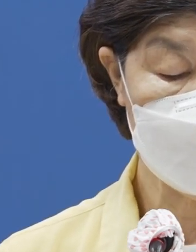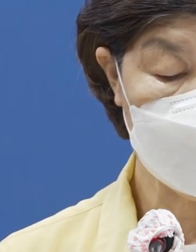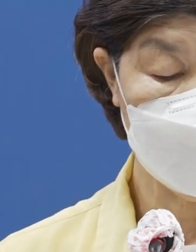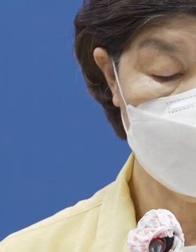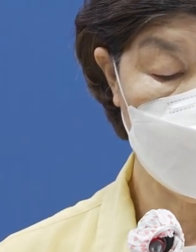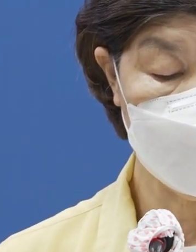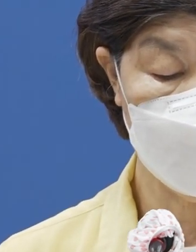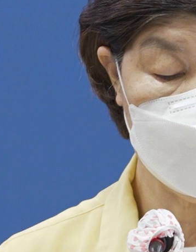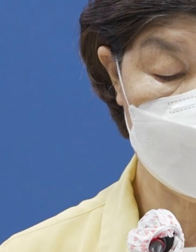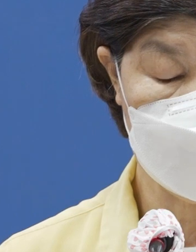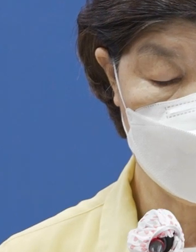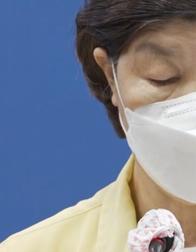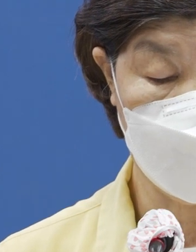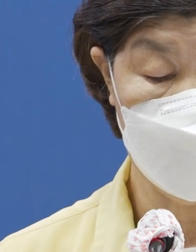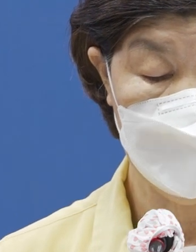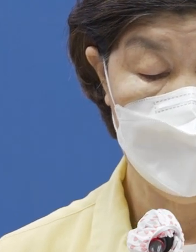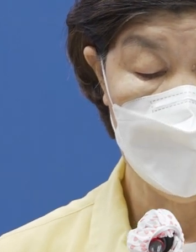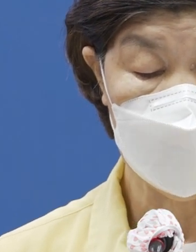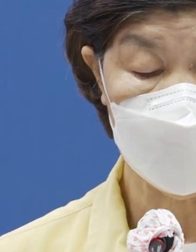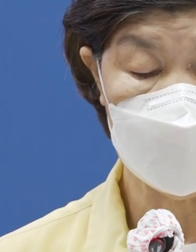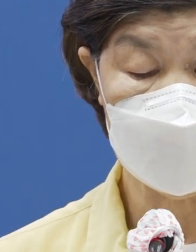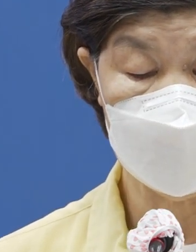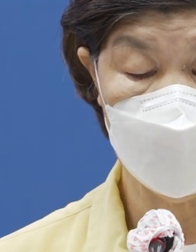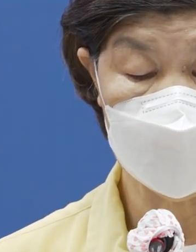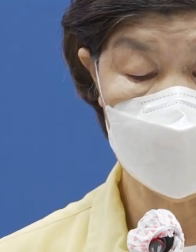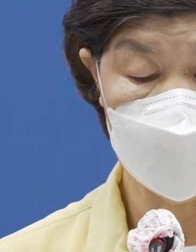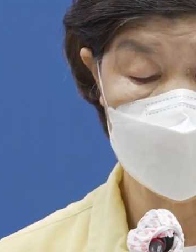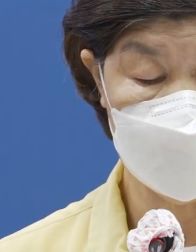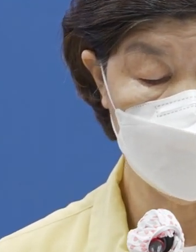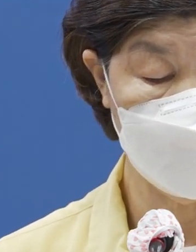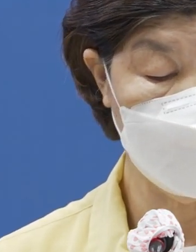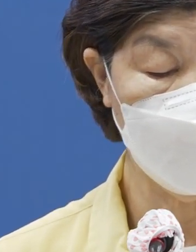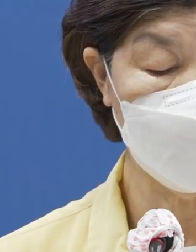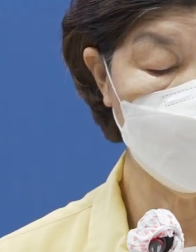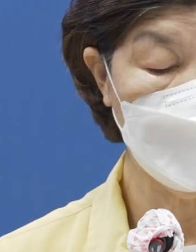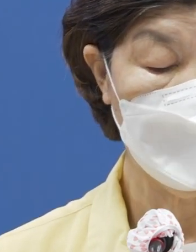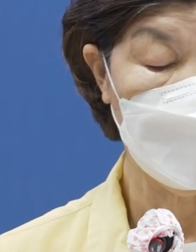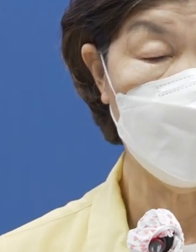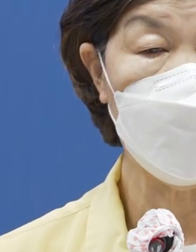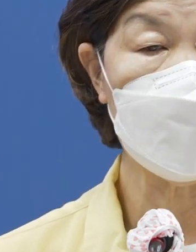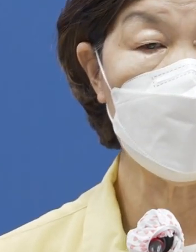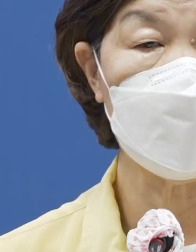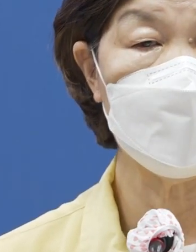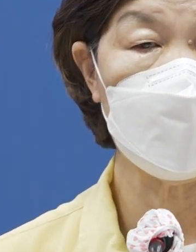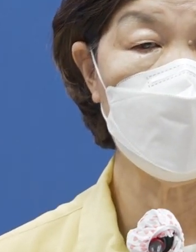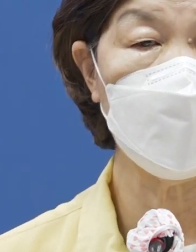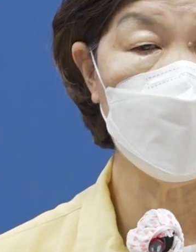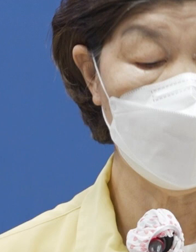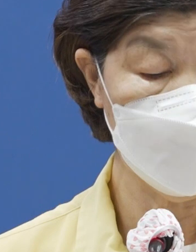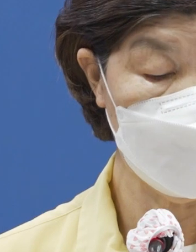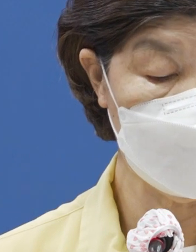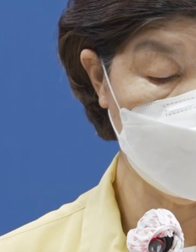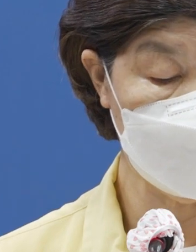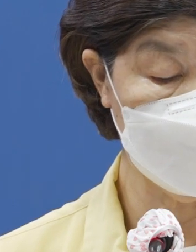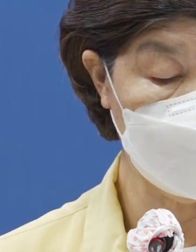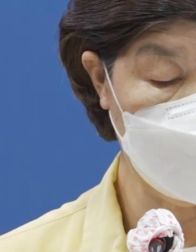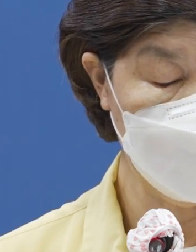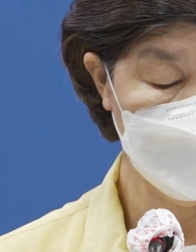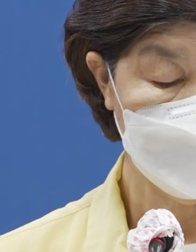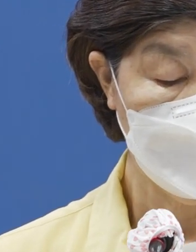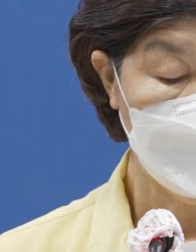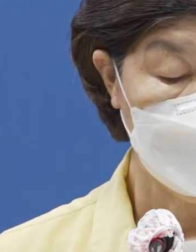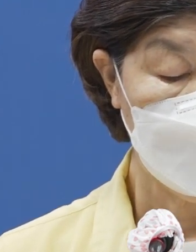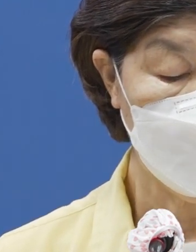현장 밀착형 학교 현안 사업과 학교 시설 환경 개선을 위해 모두 277억 원을